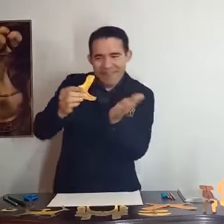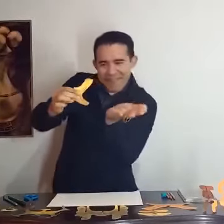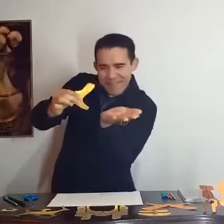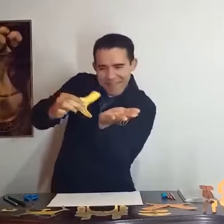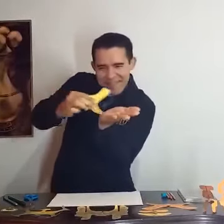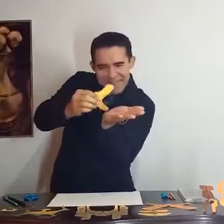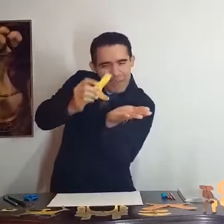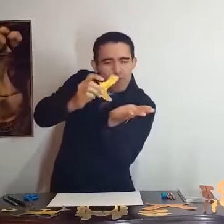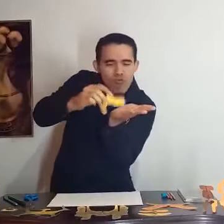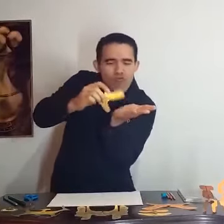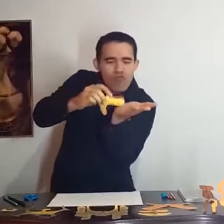¡Canta, ave!